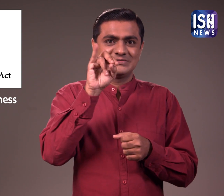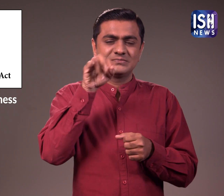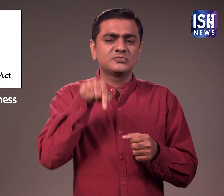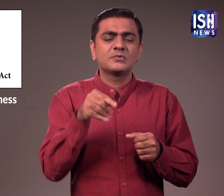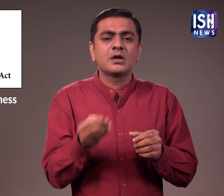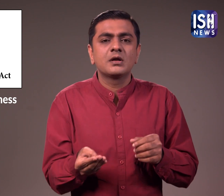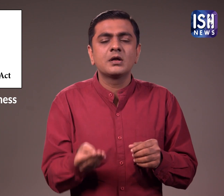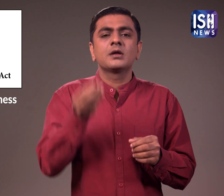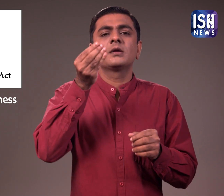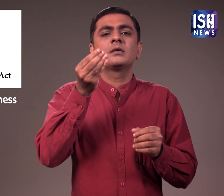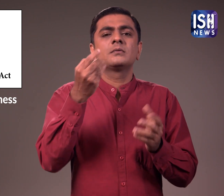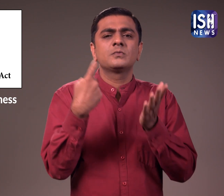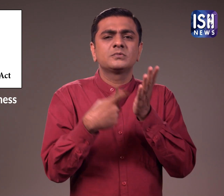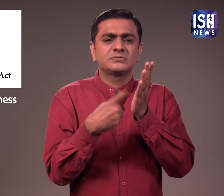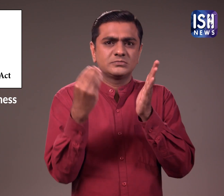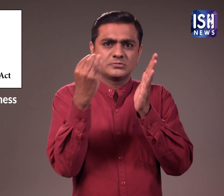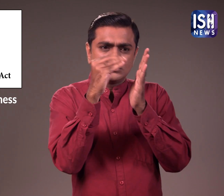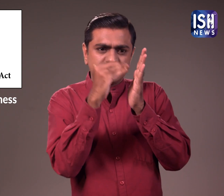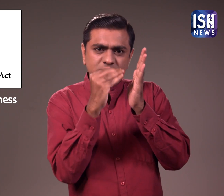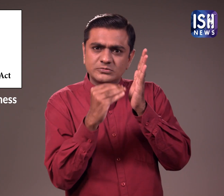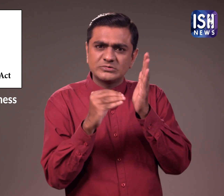एक अंतिम अधिसूचना जारी की